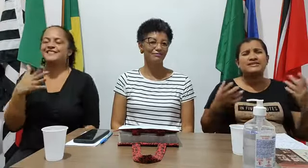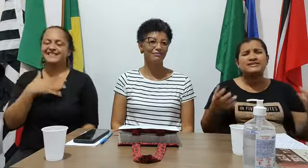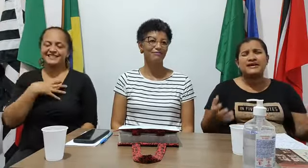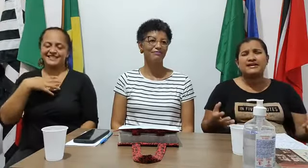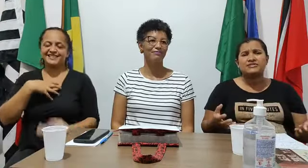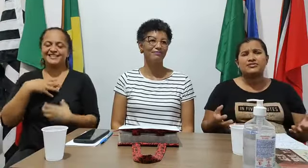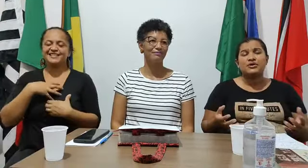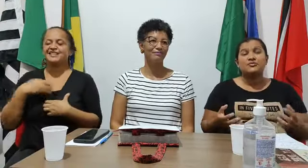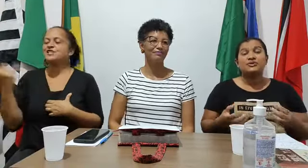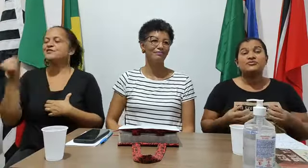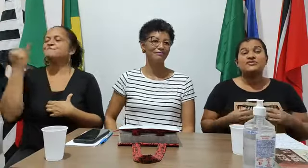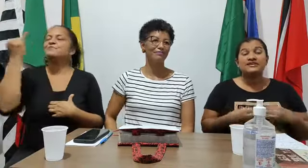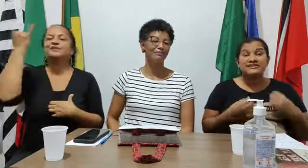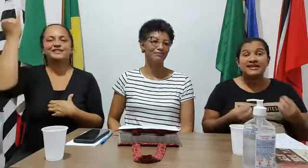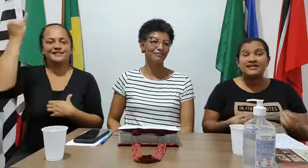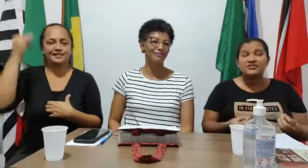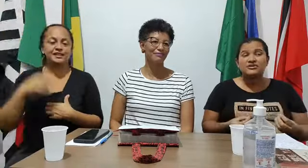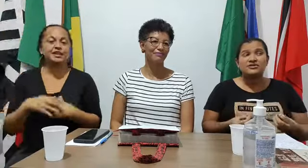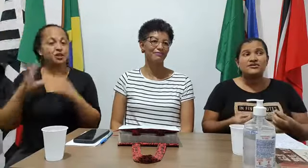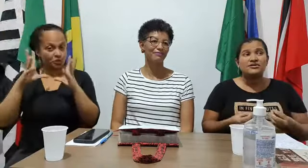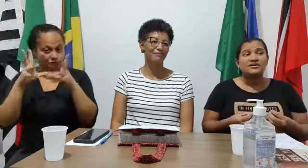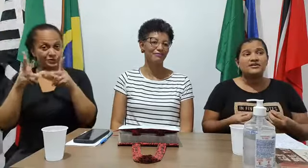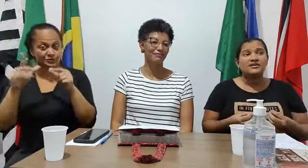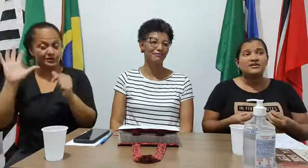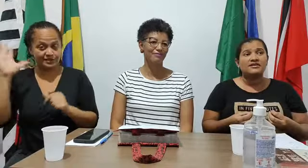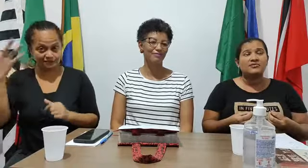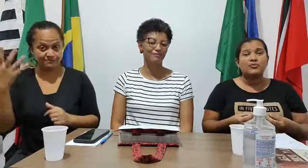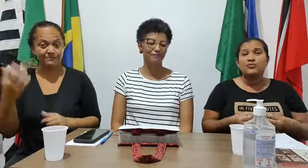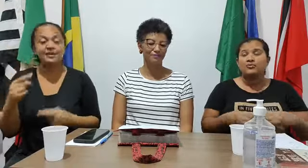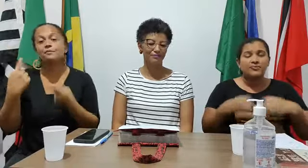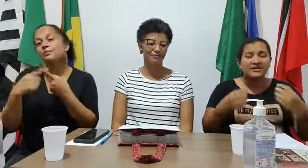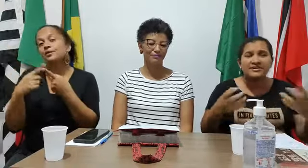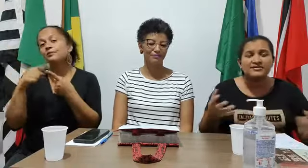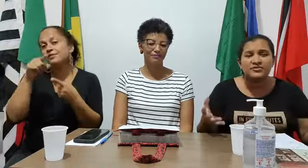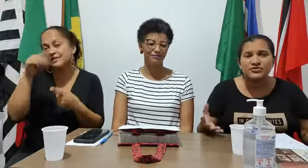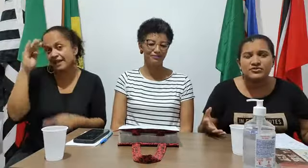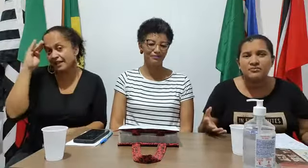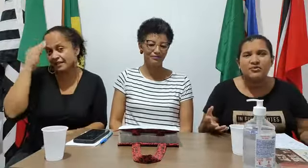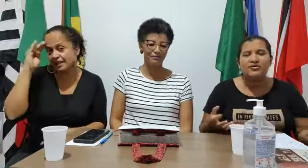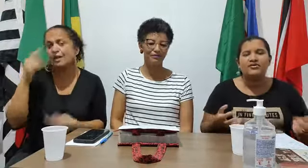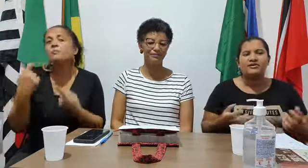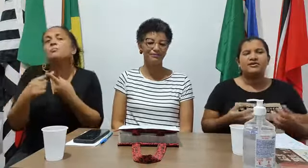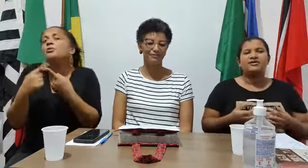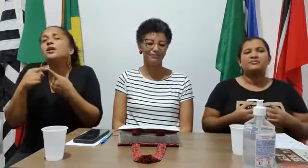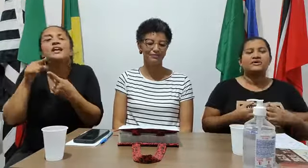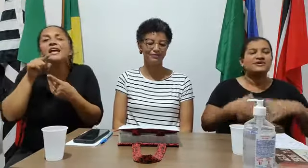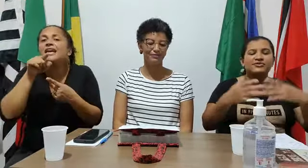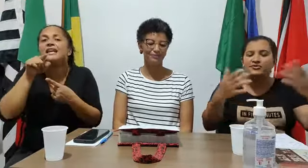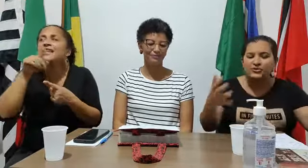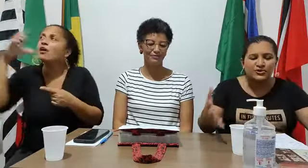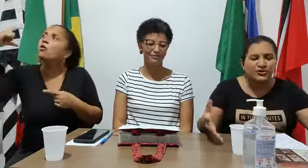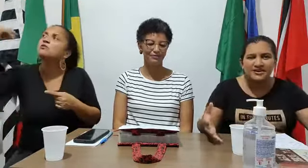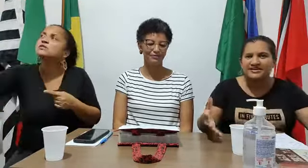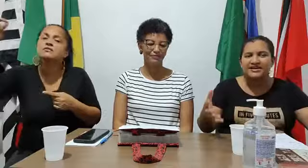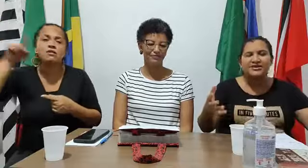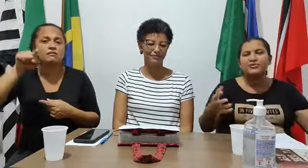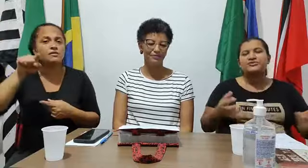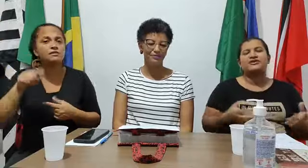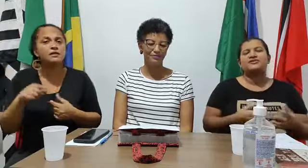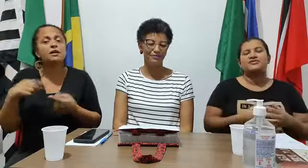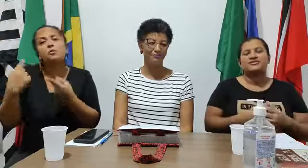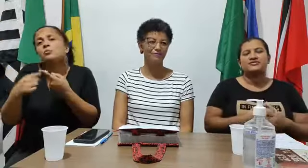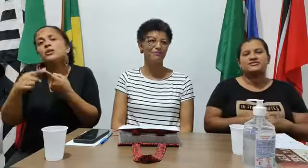isso é tratado, porque você entende para que Deus te chamou, para que Deus te colocou ali